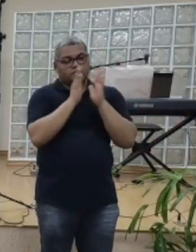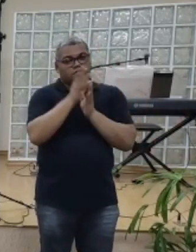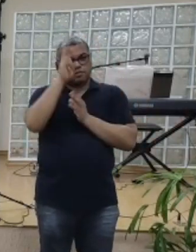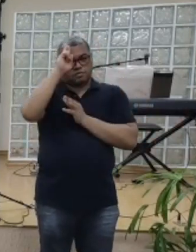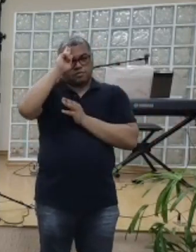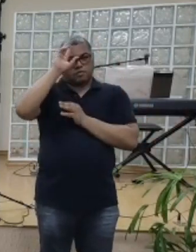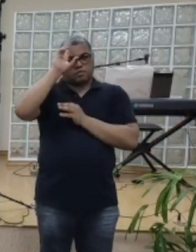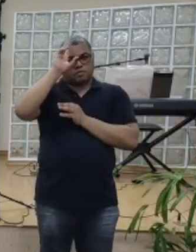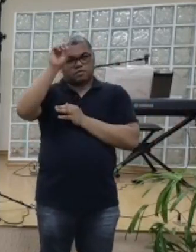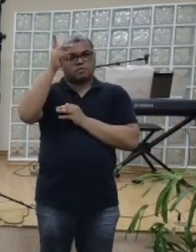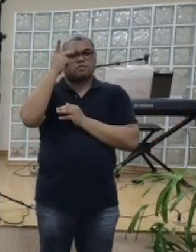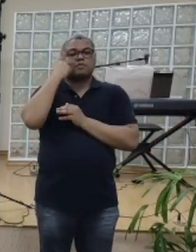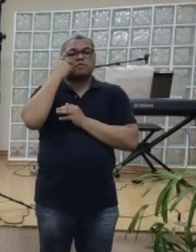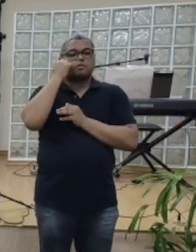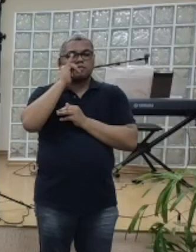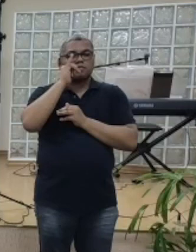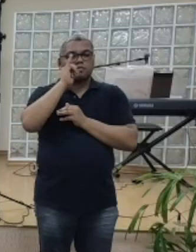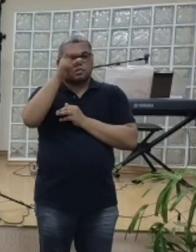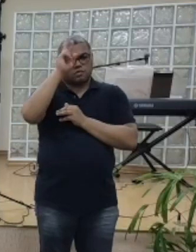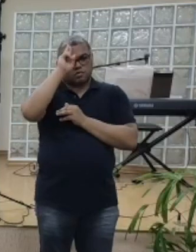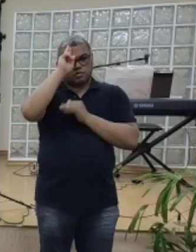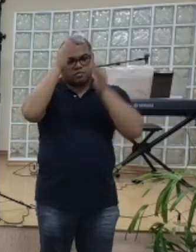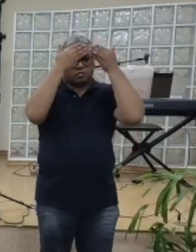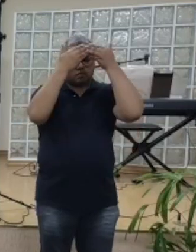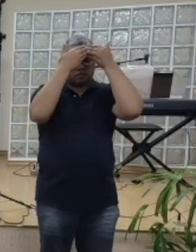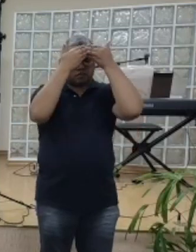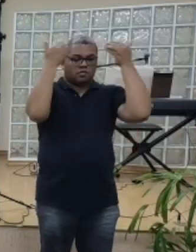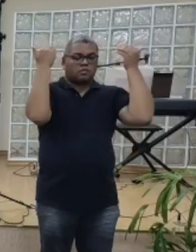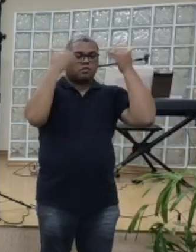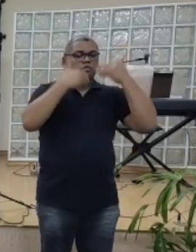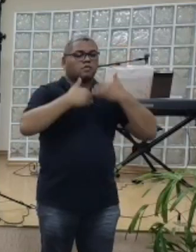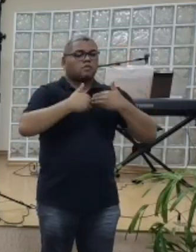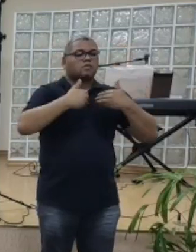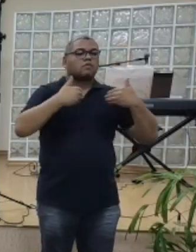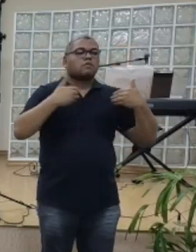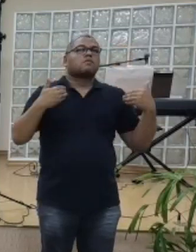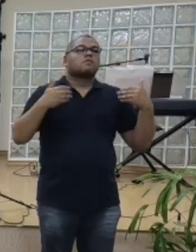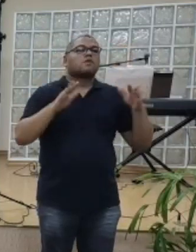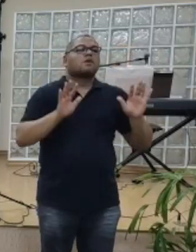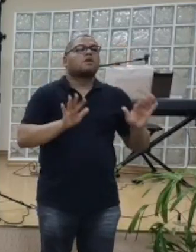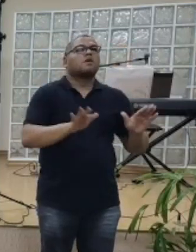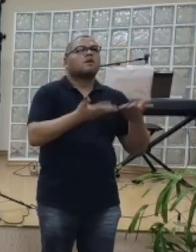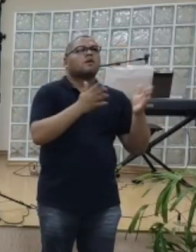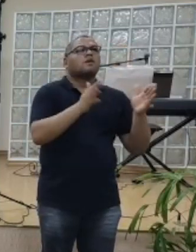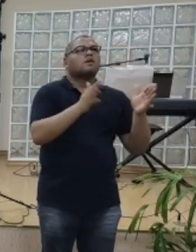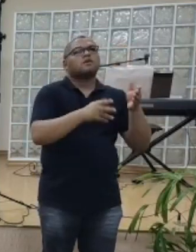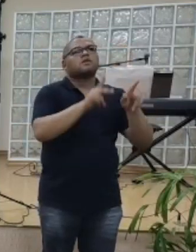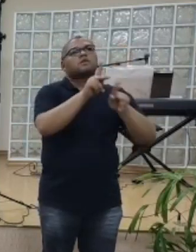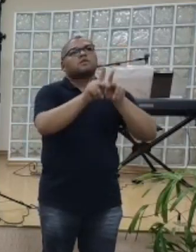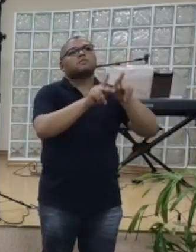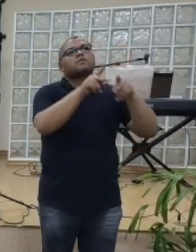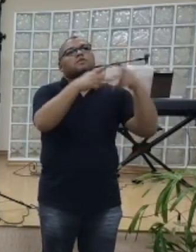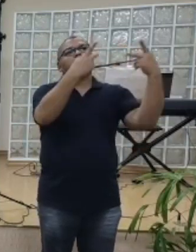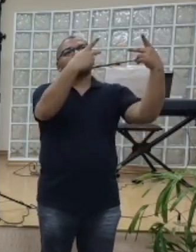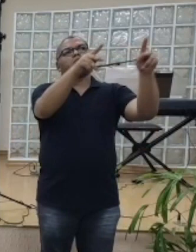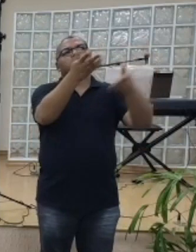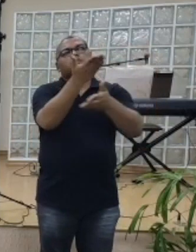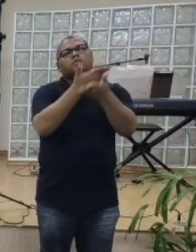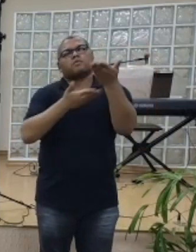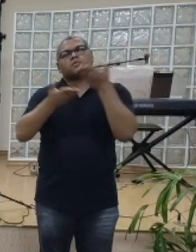abrindo-lhes o coração, a mente, despertando o desejo de servir-te, de ouvir a tua palavra,